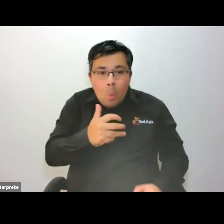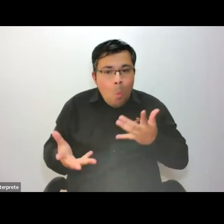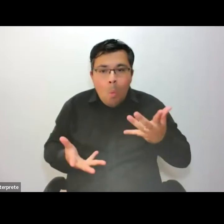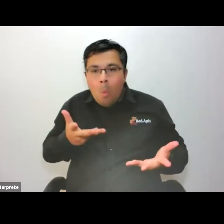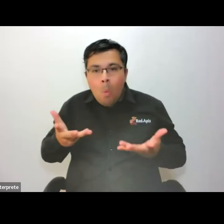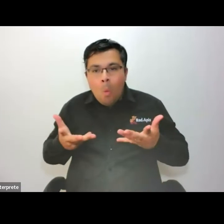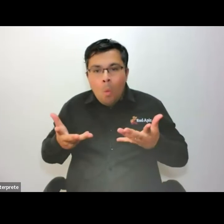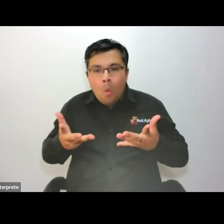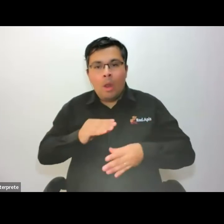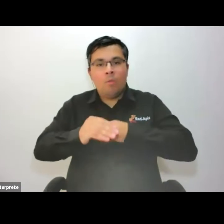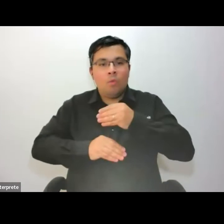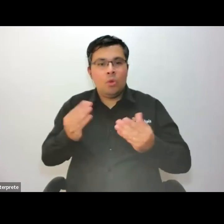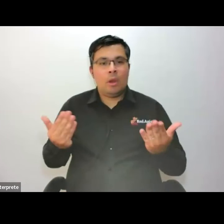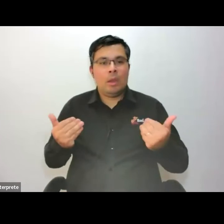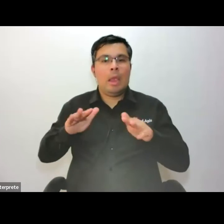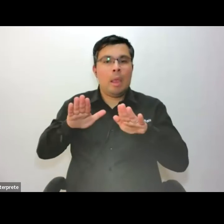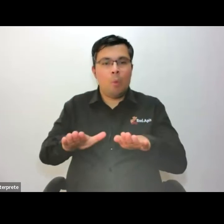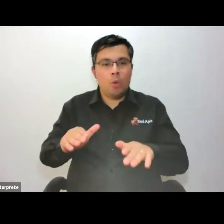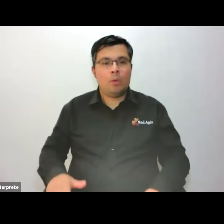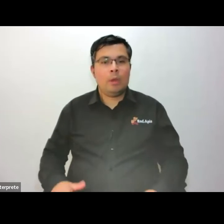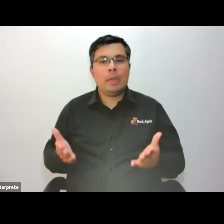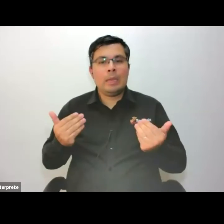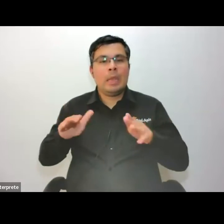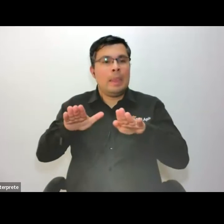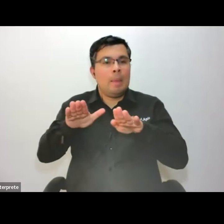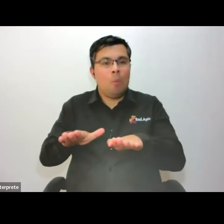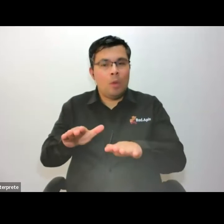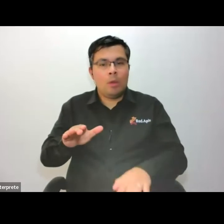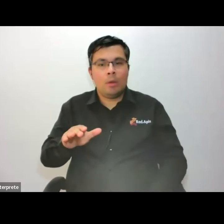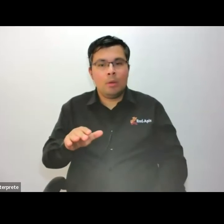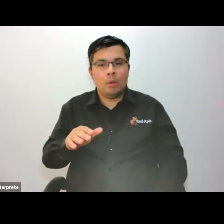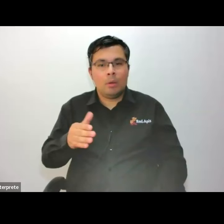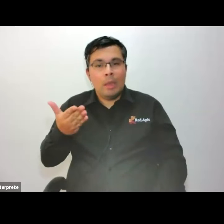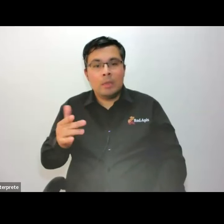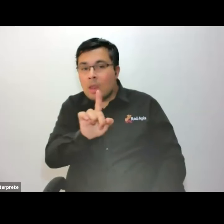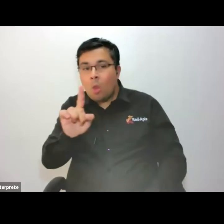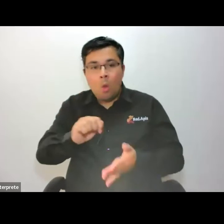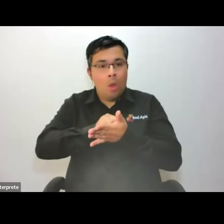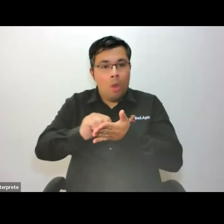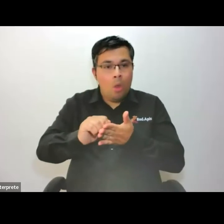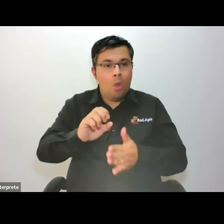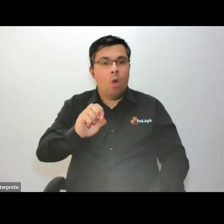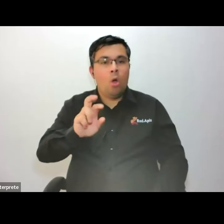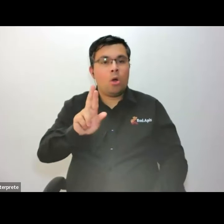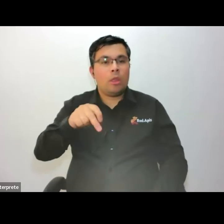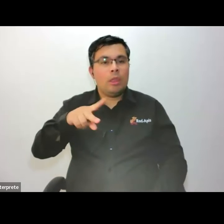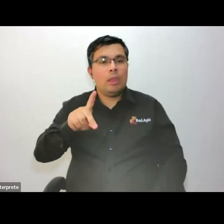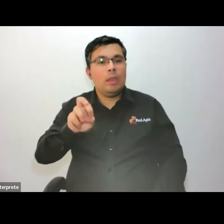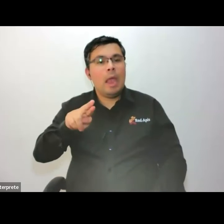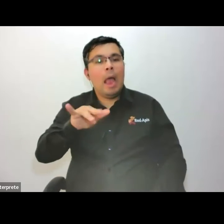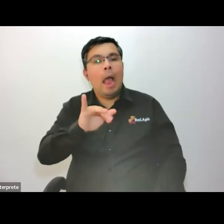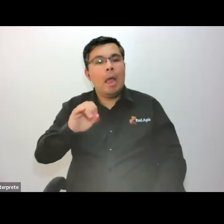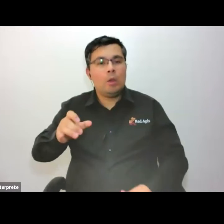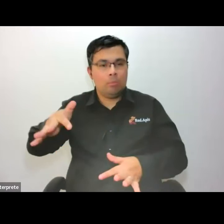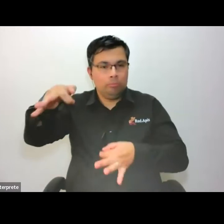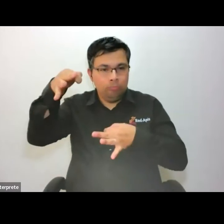necesidad de apoyo. Y la necesidad de apoyo no ha sido invisibilizada por el ordinario, sino que se ha dicho, no se